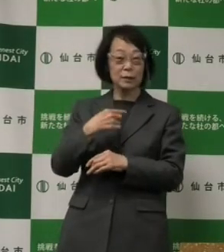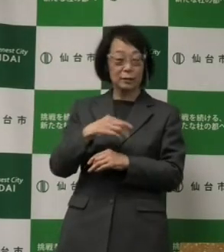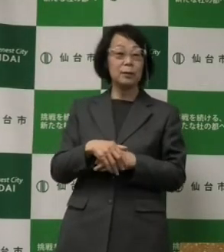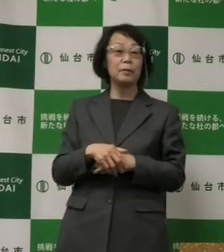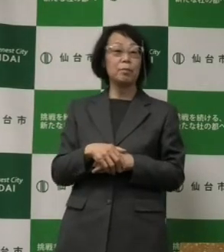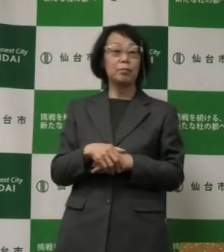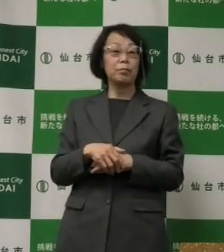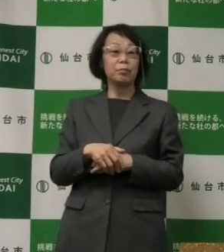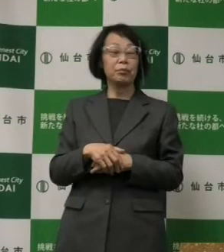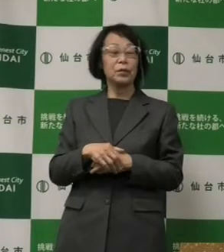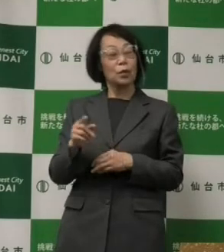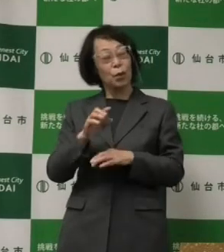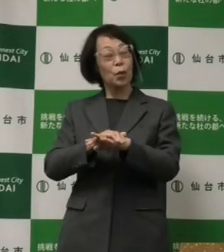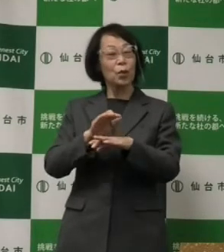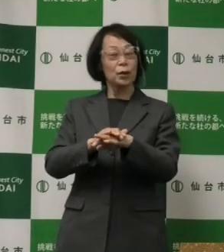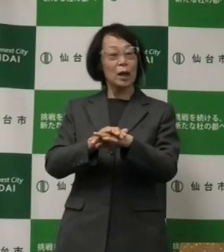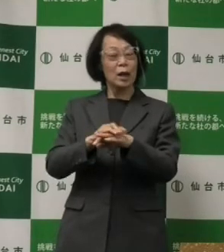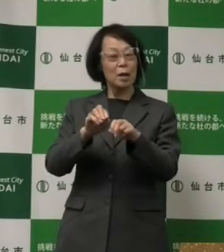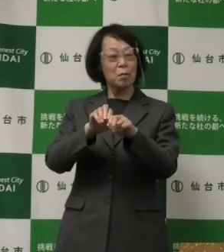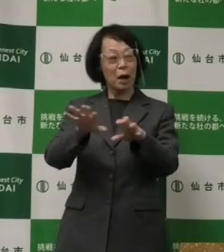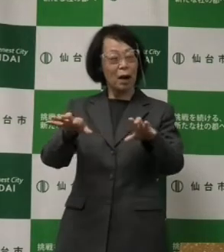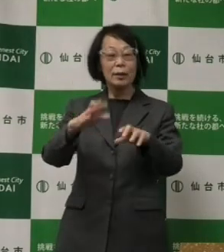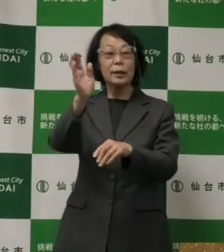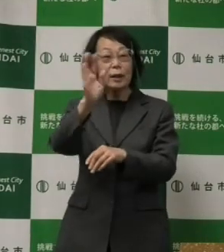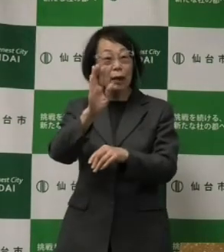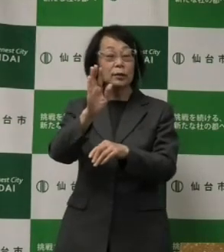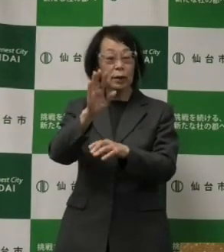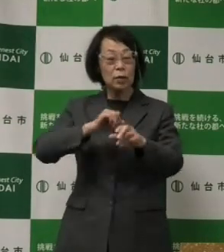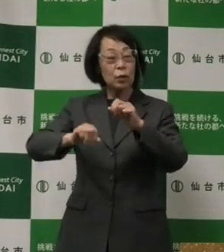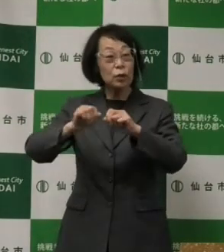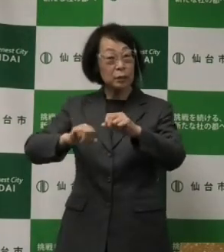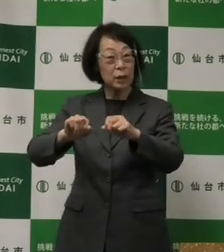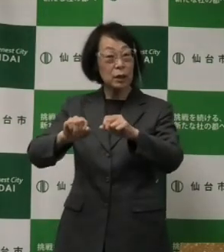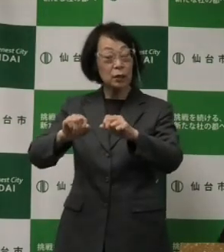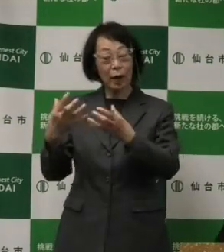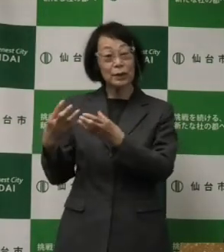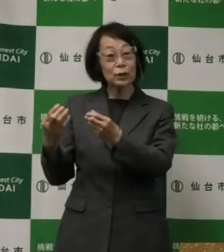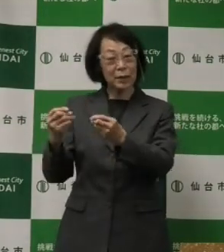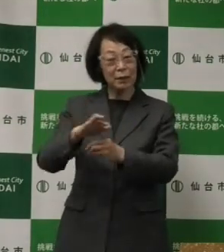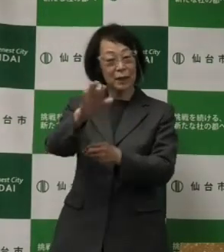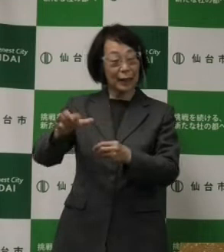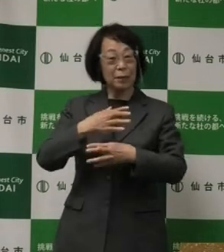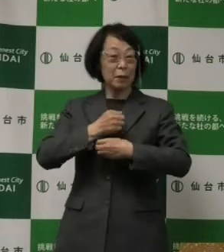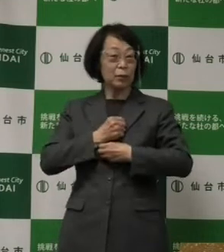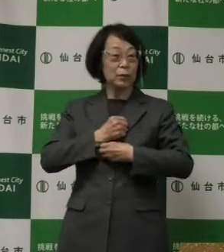に感染を広げないかっていう、この取り組みはですね、引き続き皆さんにやっていただくようにお願いをし